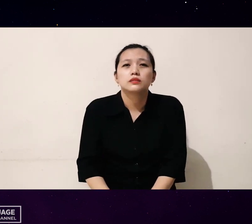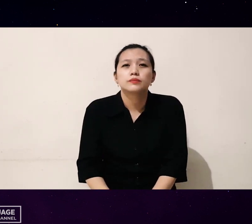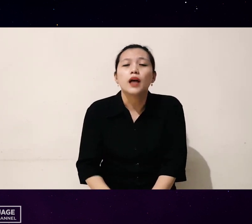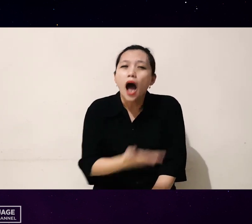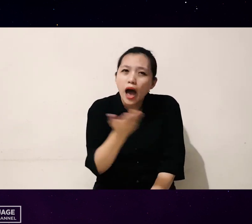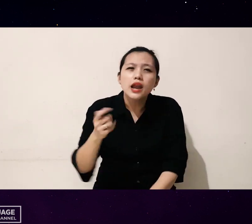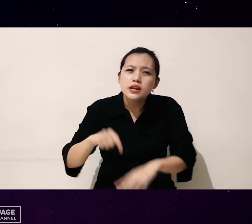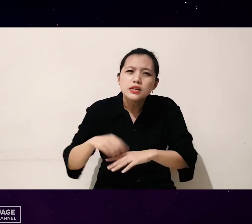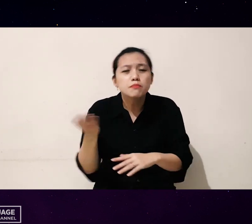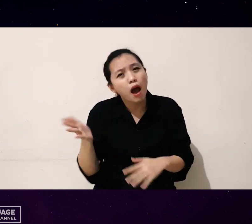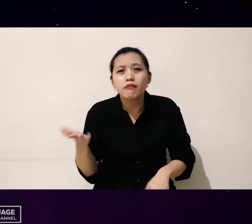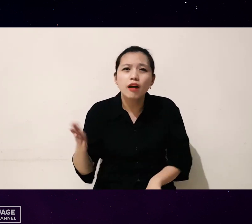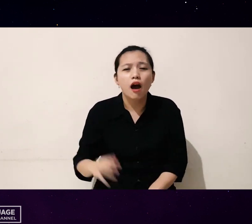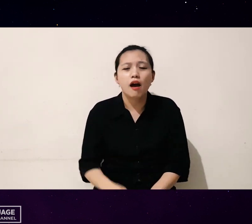Anda.